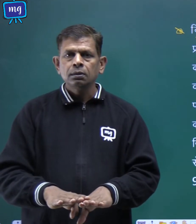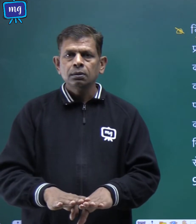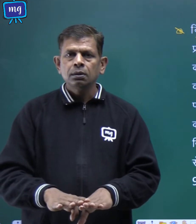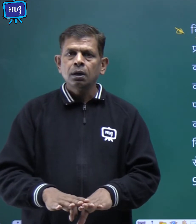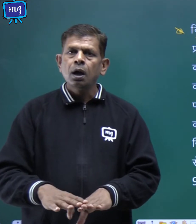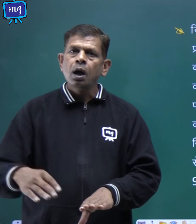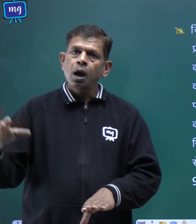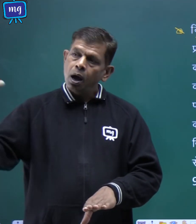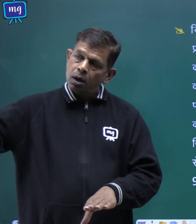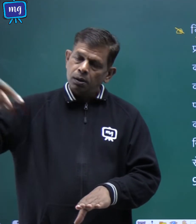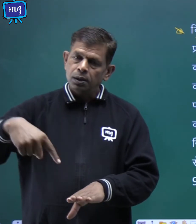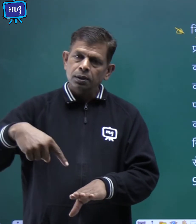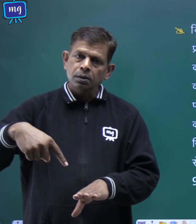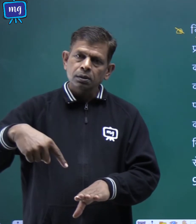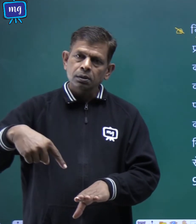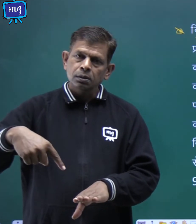पड़ने वाली